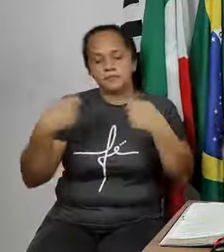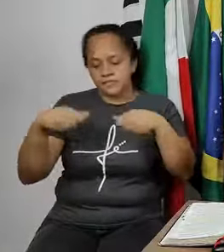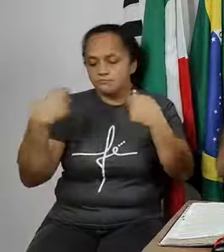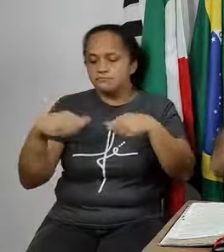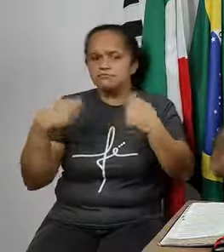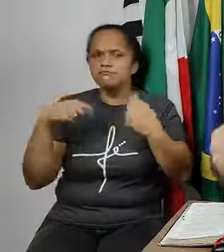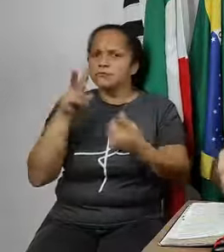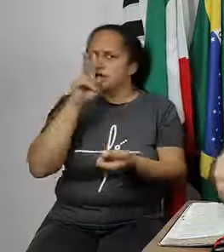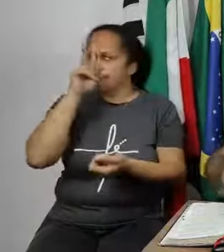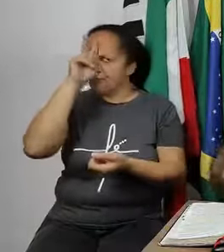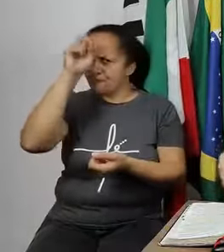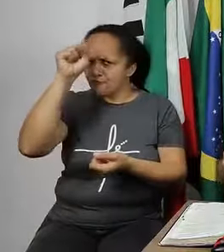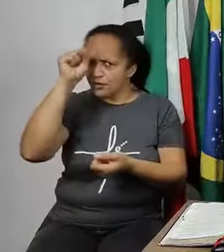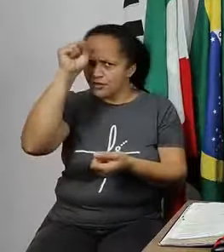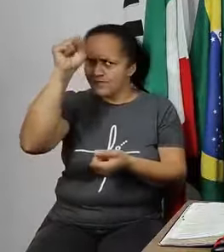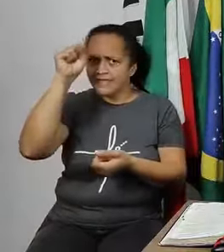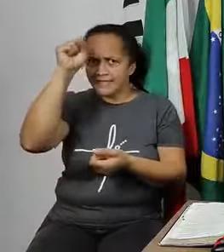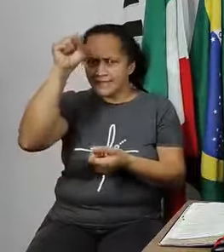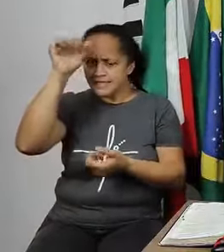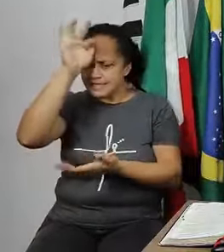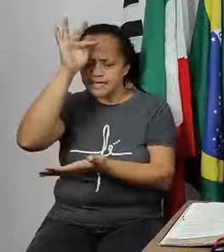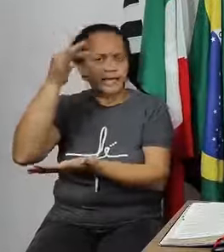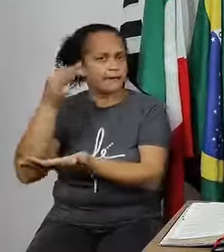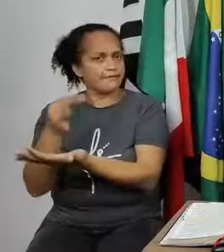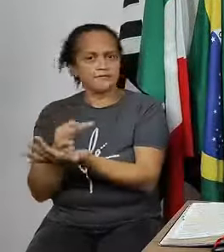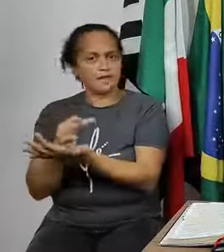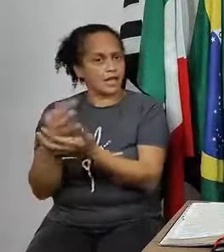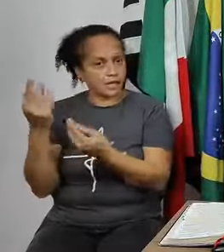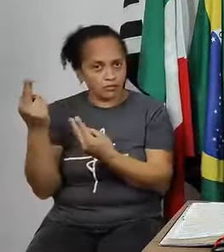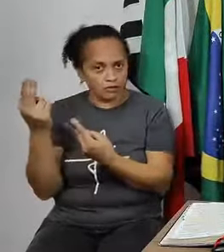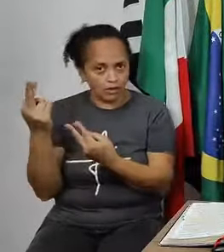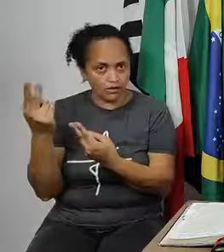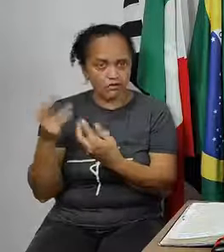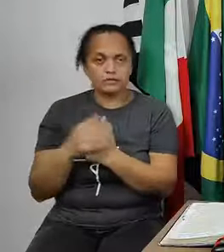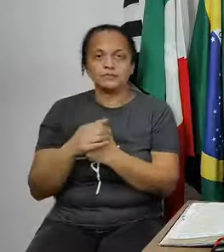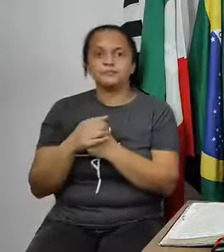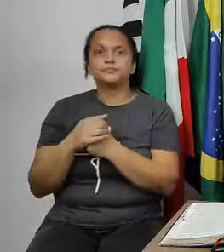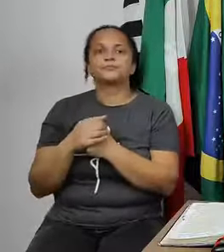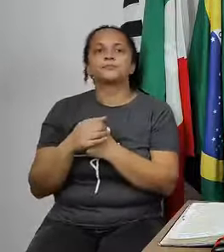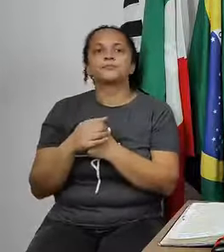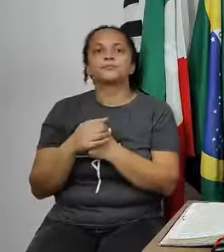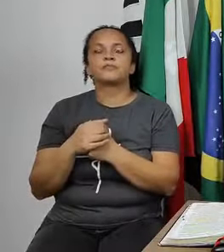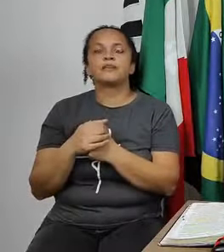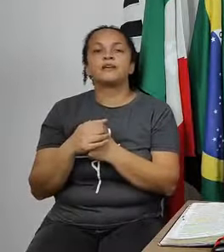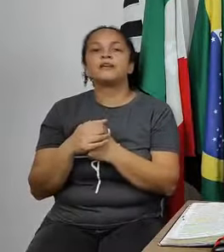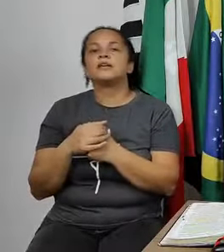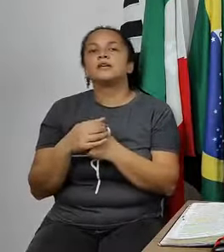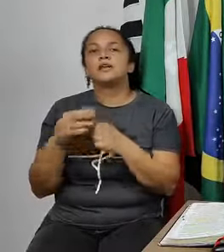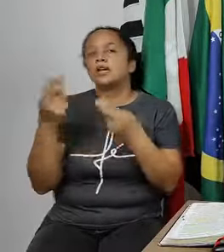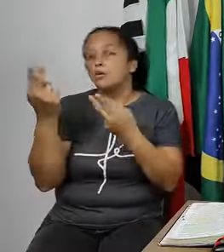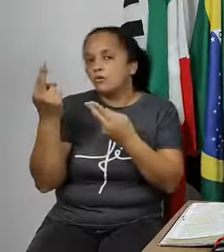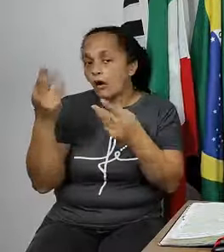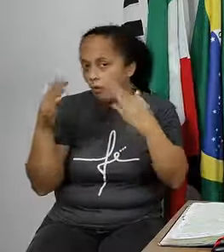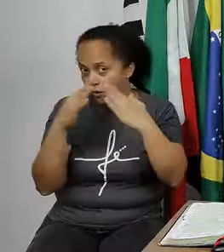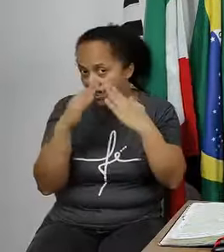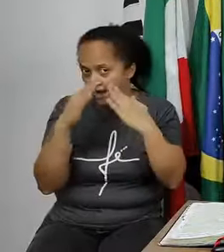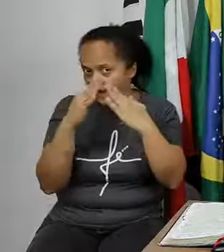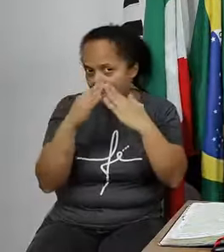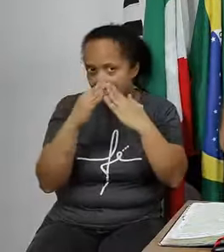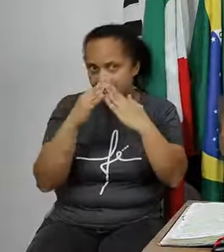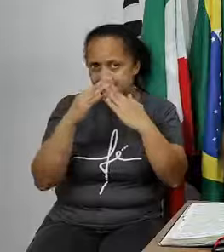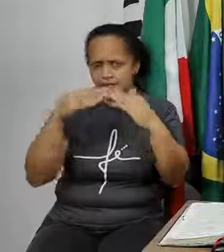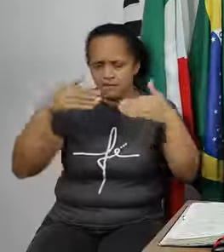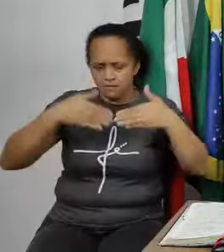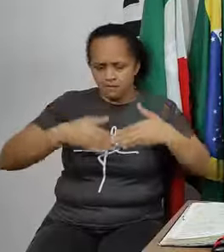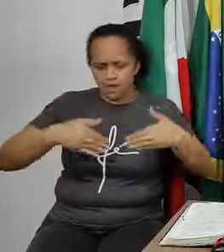firme fundamento. É isso que Jesus está ensinando. Qual é esse firme fundamento que sustenta a nossa